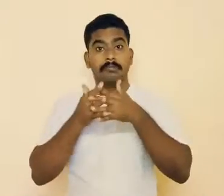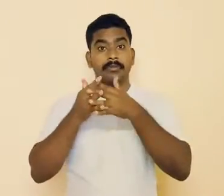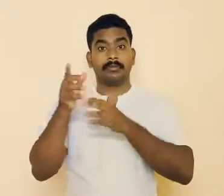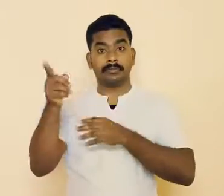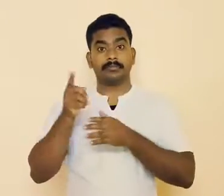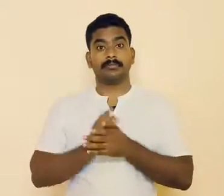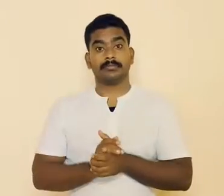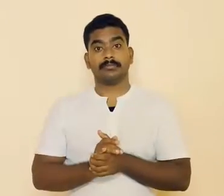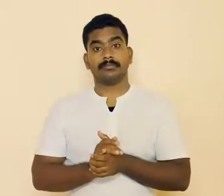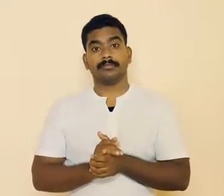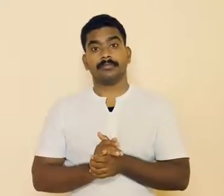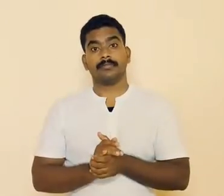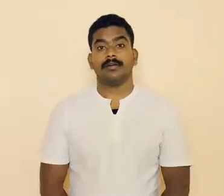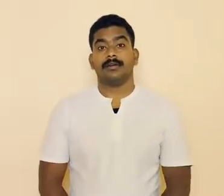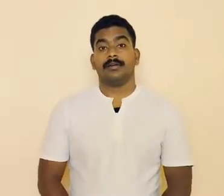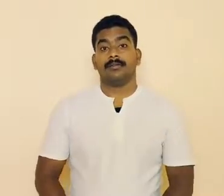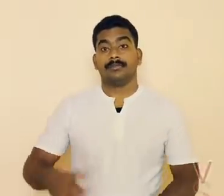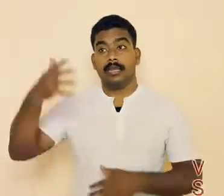96,363 പേരാണ്.